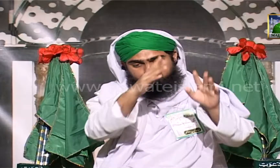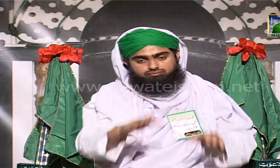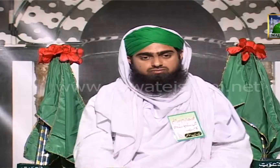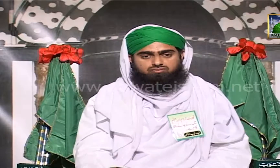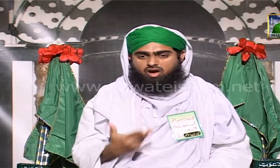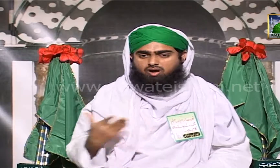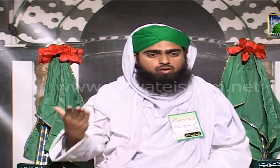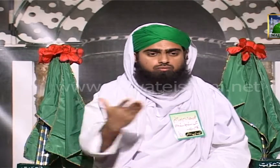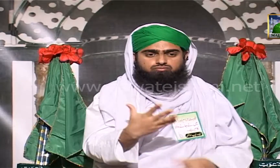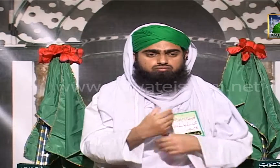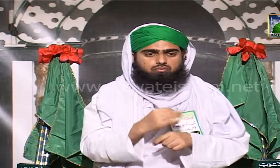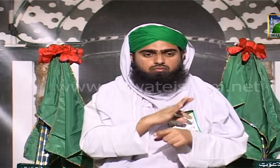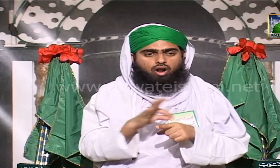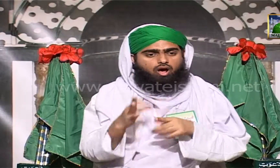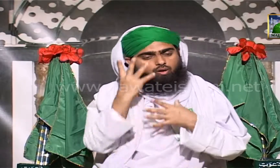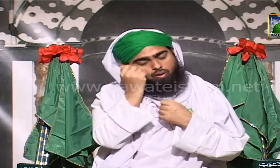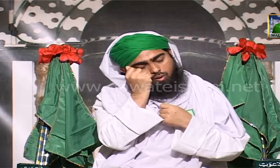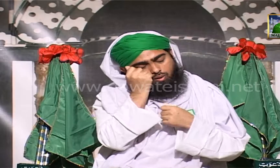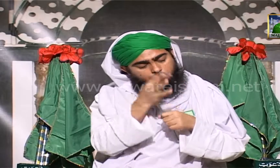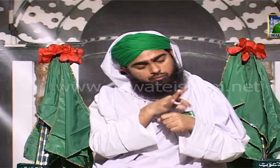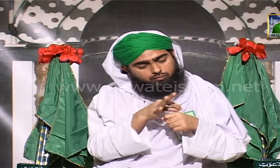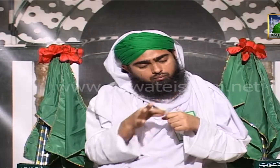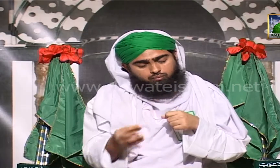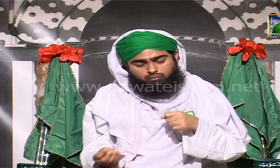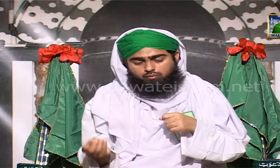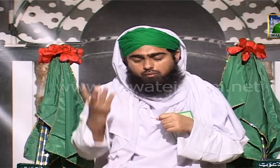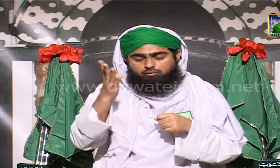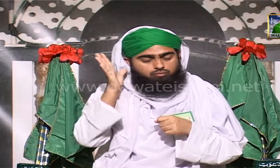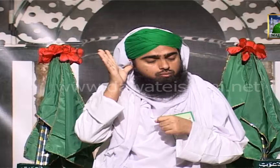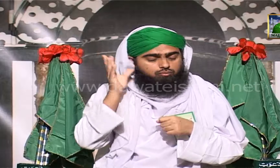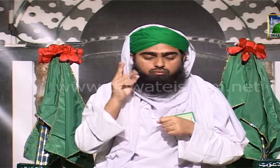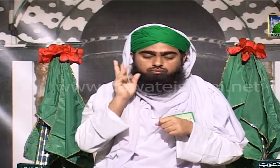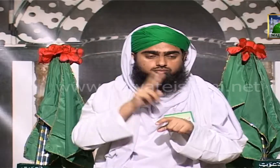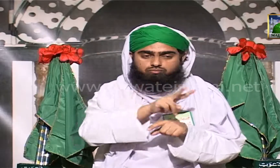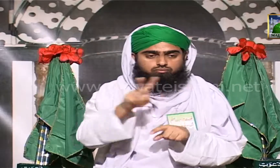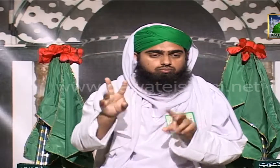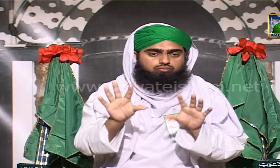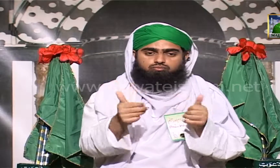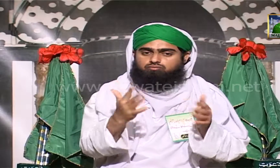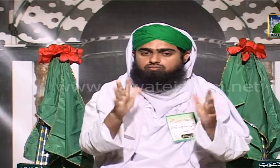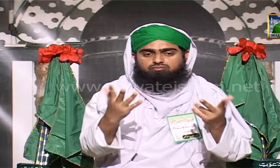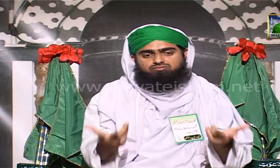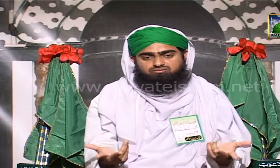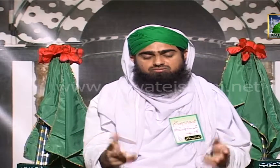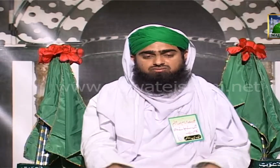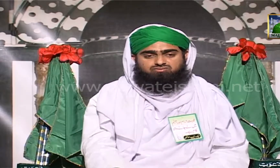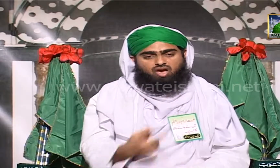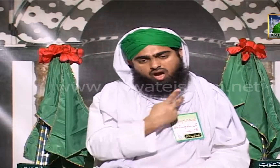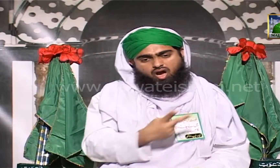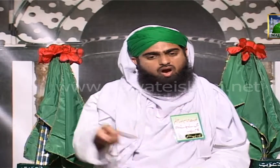فجر ہم سے نہیں پڑھی جاتی. اگر یہی حال رہا کہ نمازیں ہم نے نیند میں قضا کرتے رہے اور اس کے لیے کوئی کوشش نہ